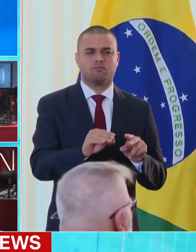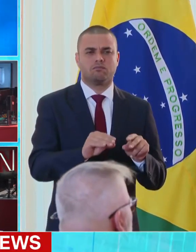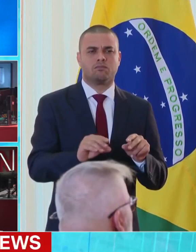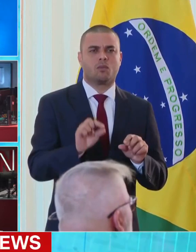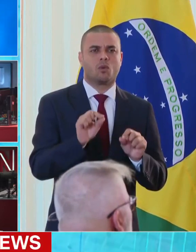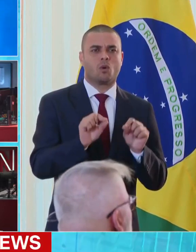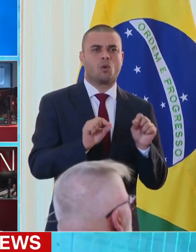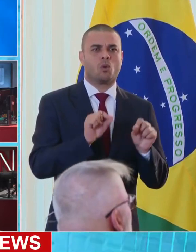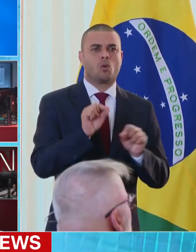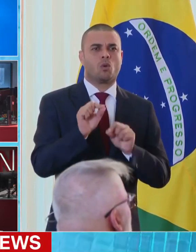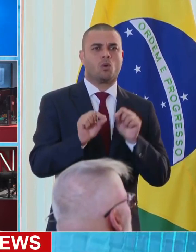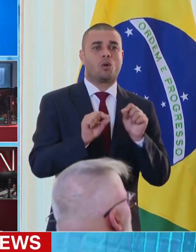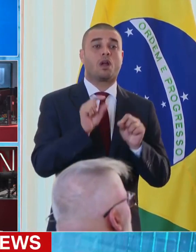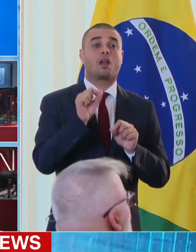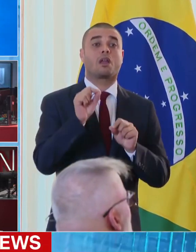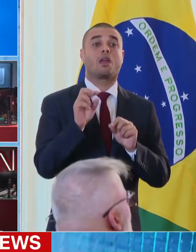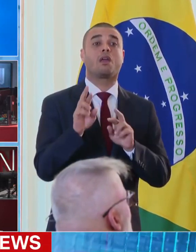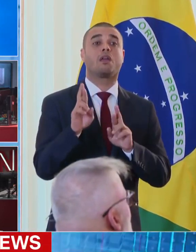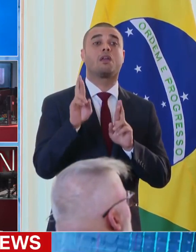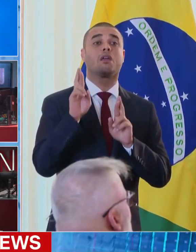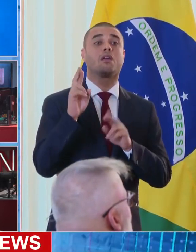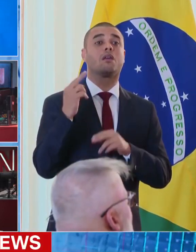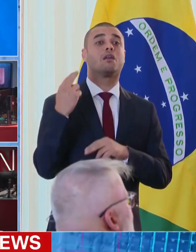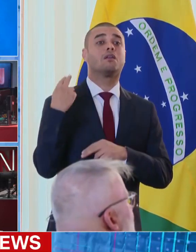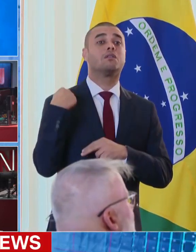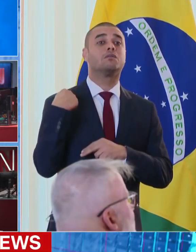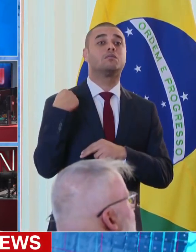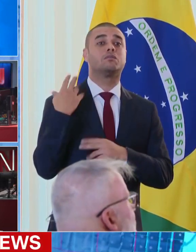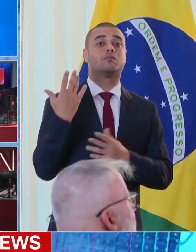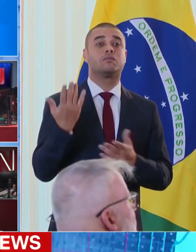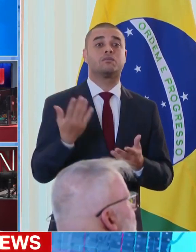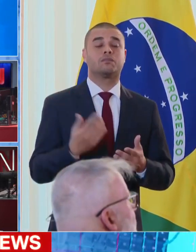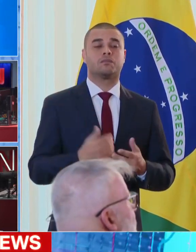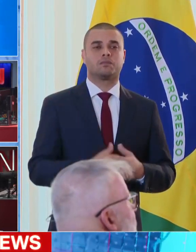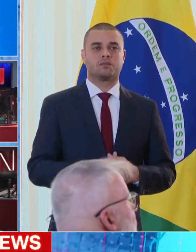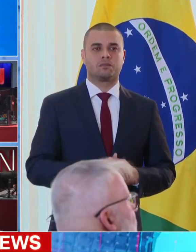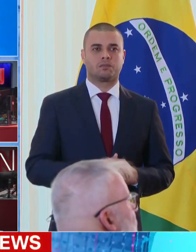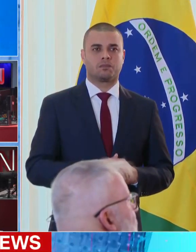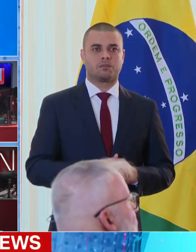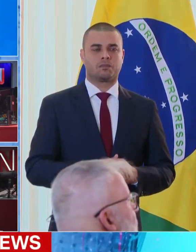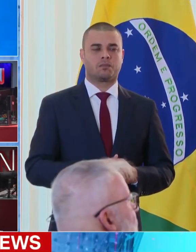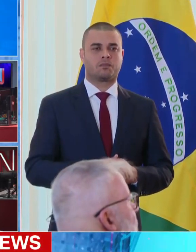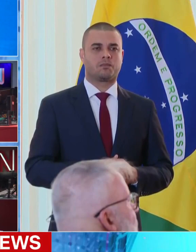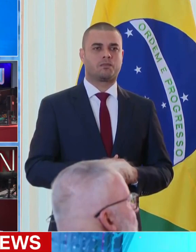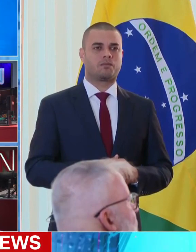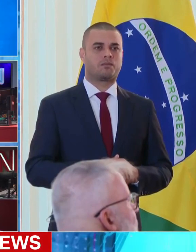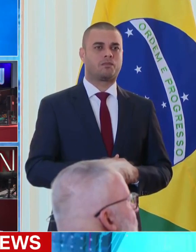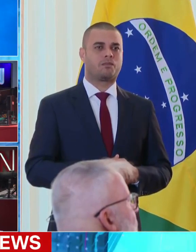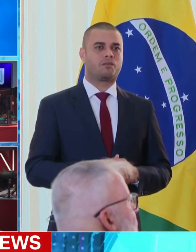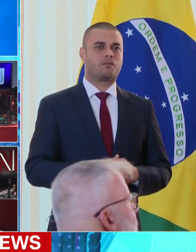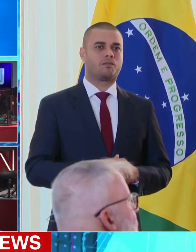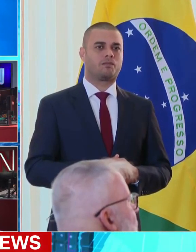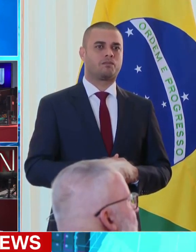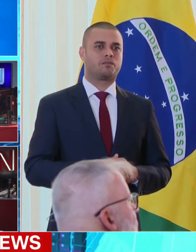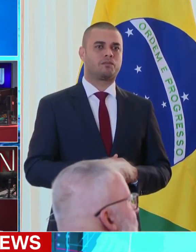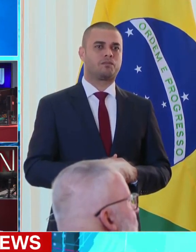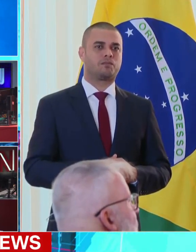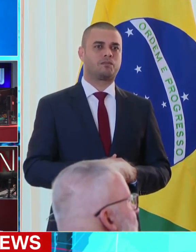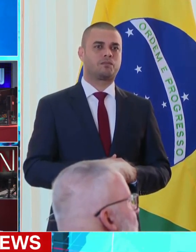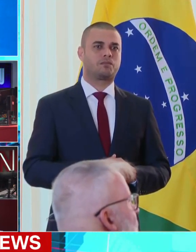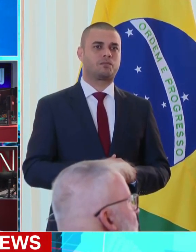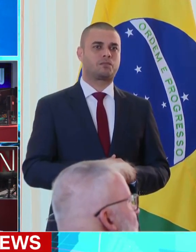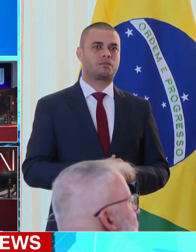sobre o voto impresso Mas é uma coleção de fora do presidente que o ministério público Deixa claro que foram falas